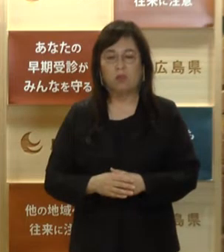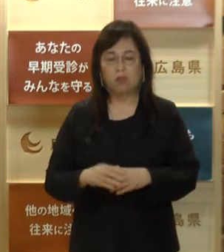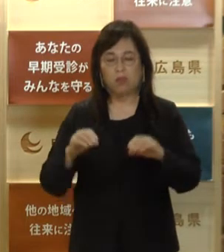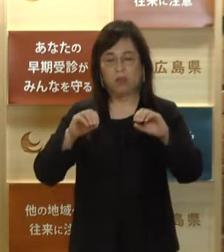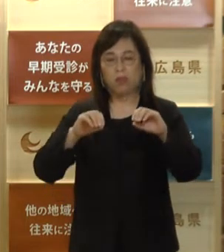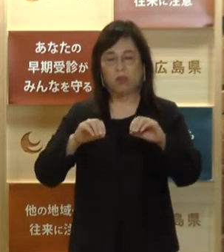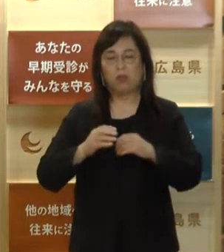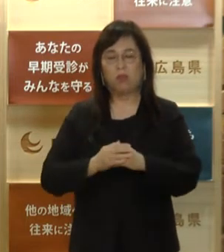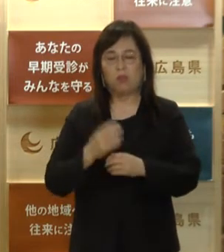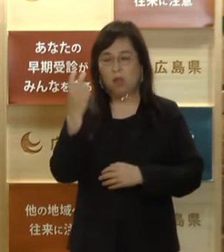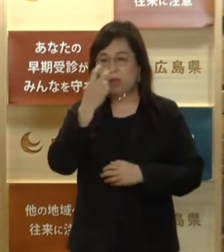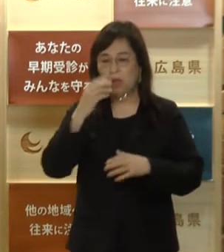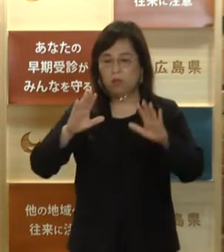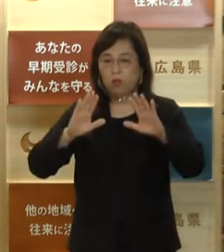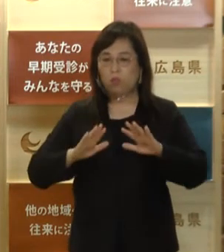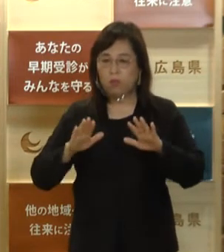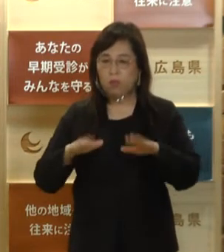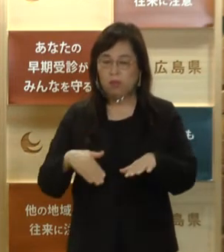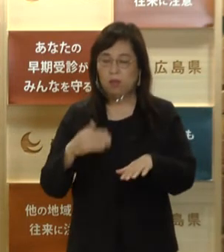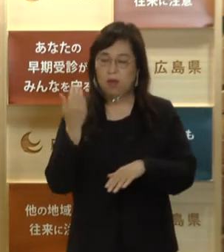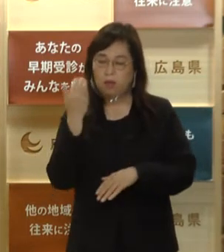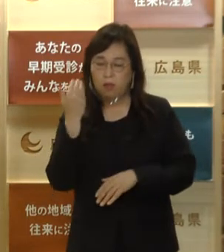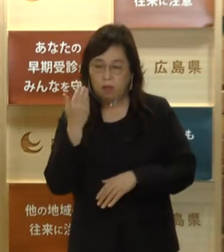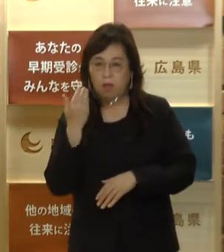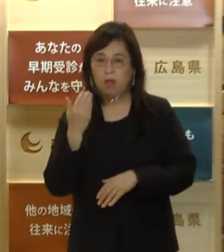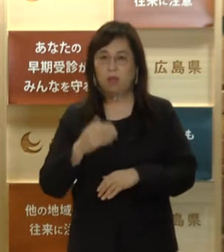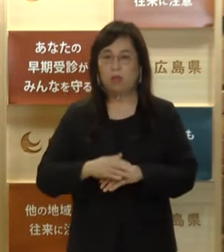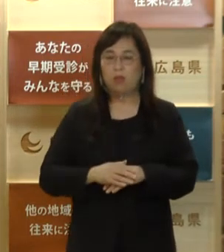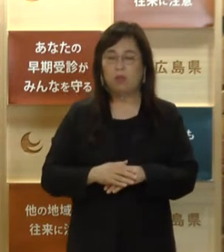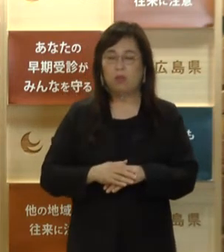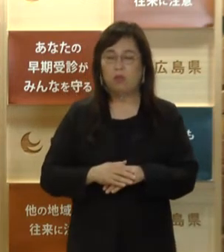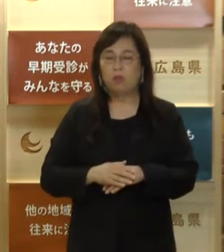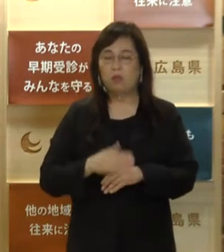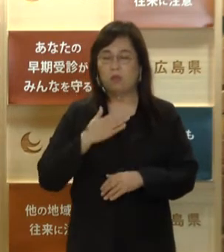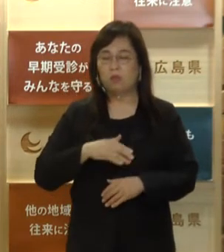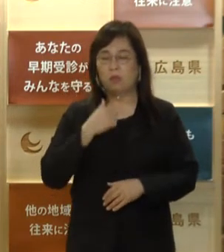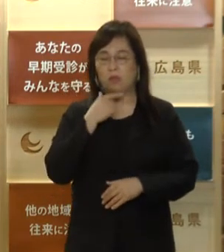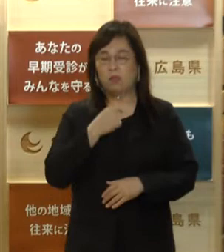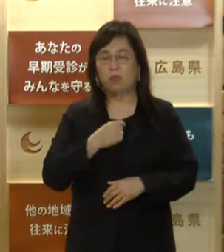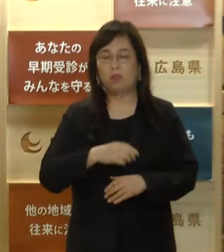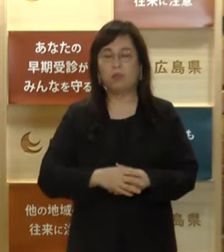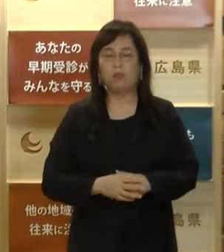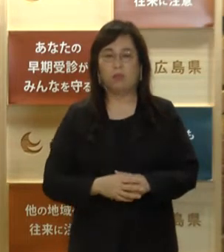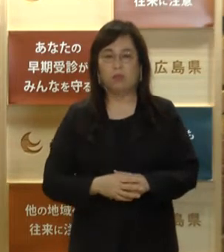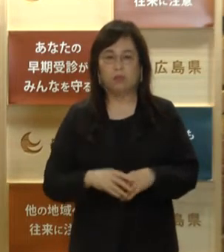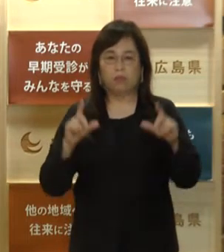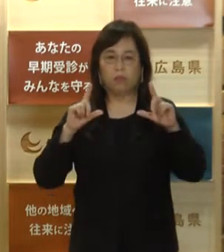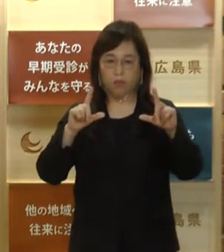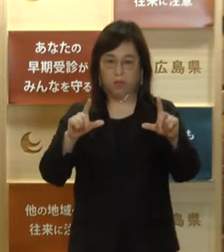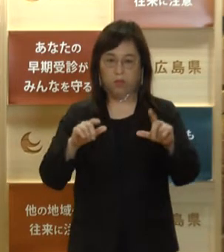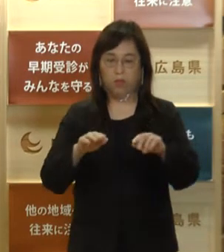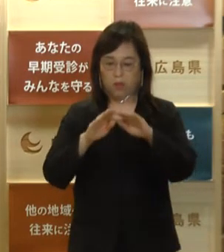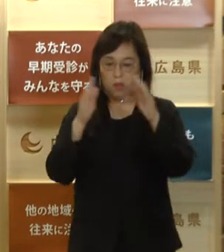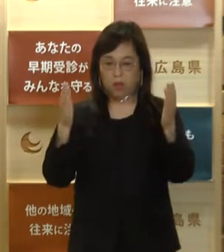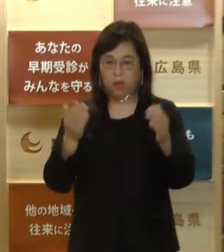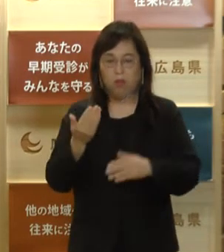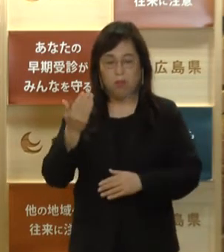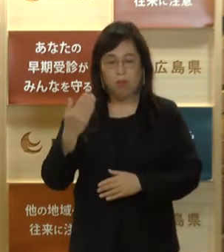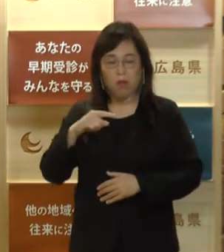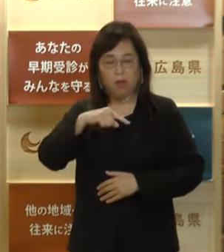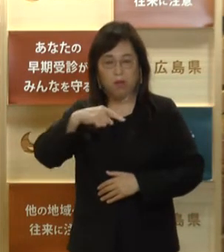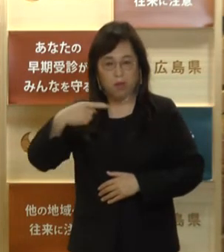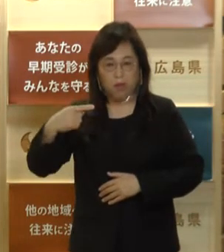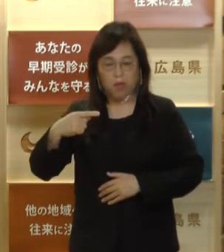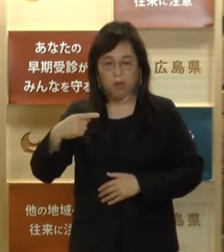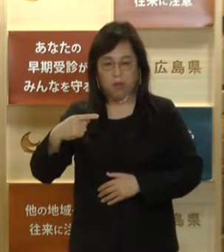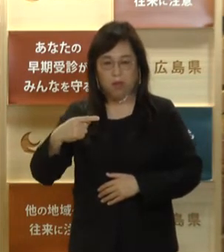こうたくさん受けているであるとか、その内容についてはどのように分析しておりますか。 全体について。 はい、第1弾です。 第1弾です